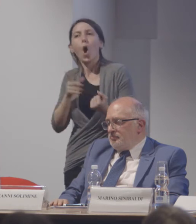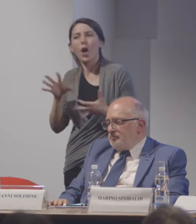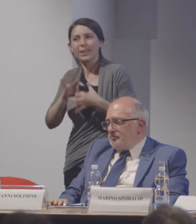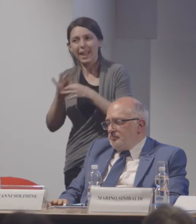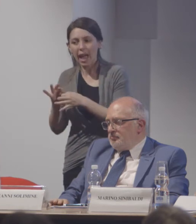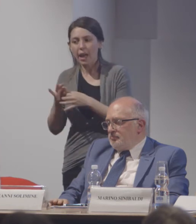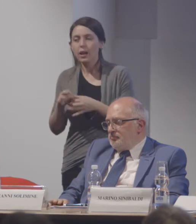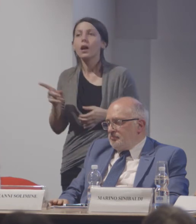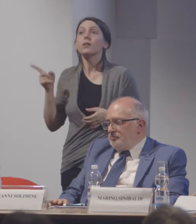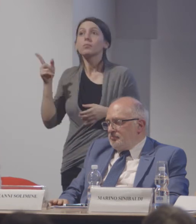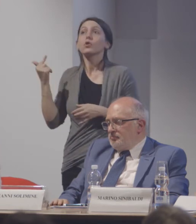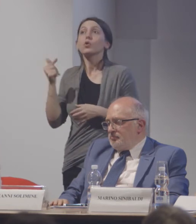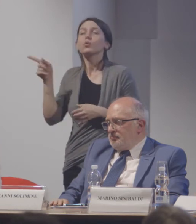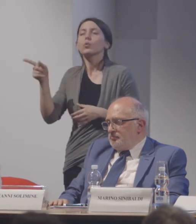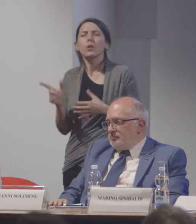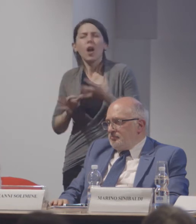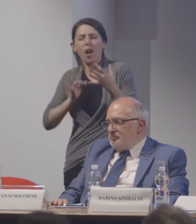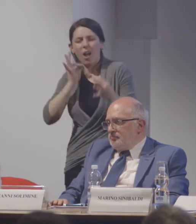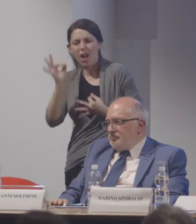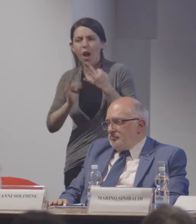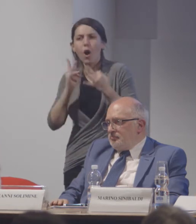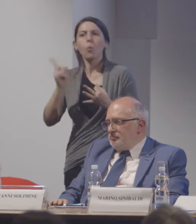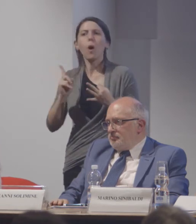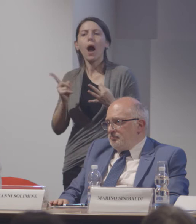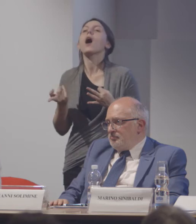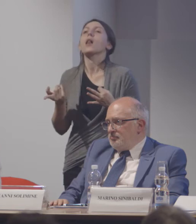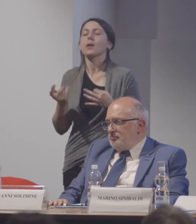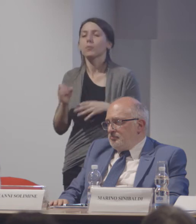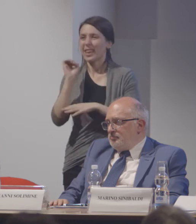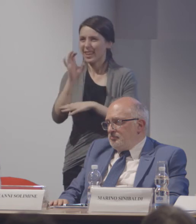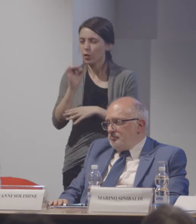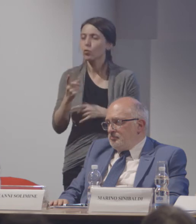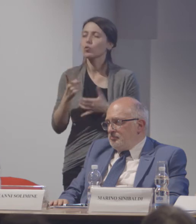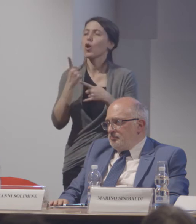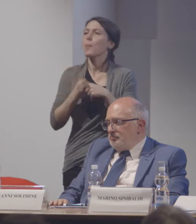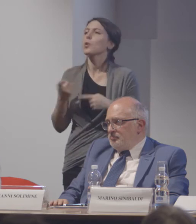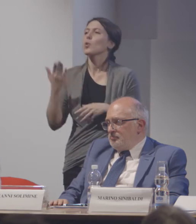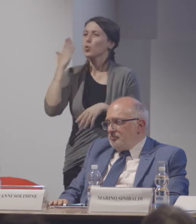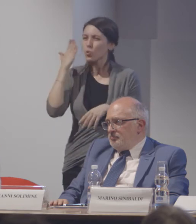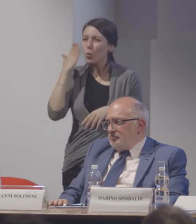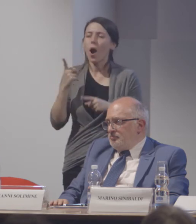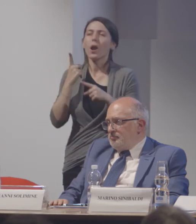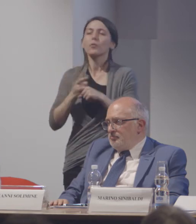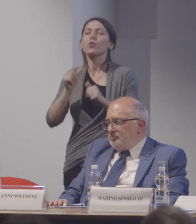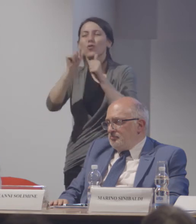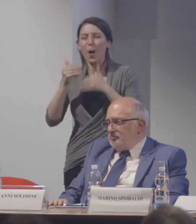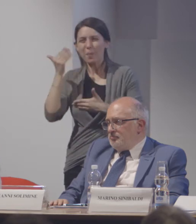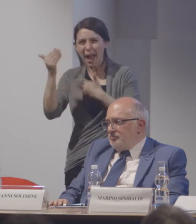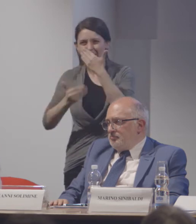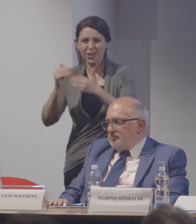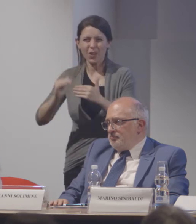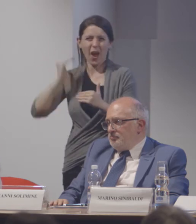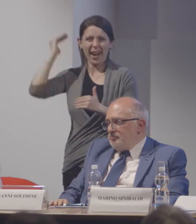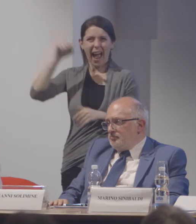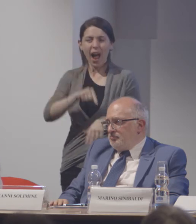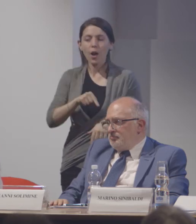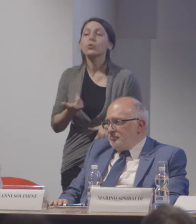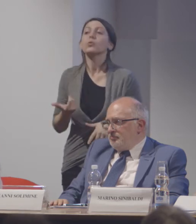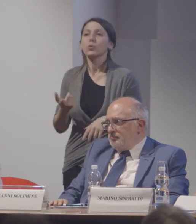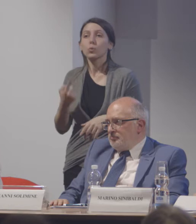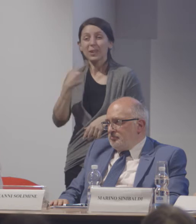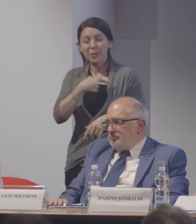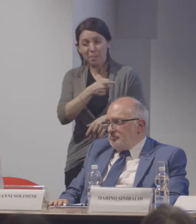instancabilmente spiegato come la funzione dell'istruzione, della scuola, ma anche della formazione continua e degli adulti, sia